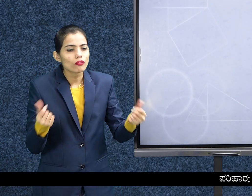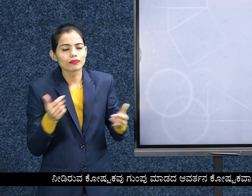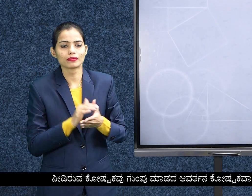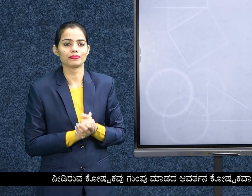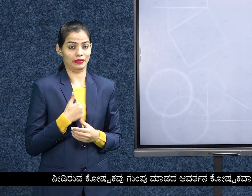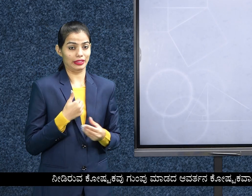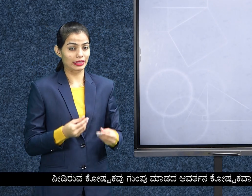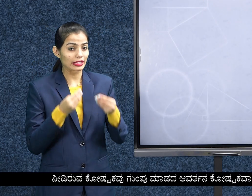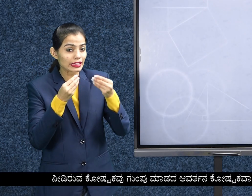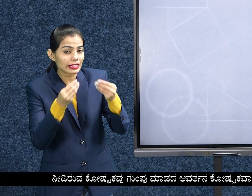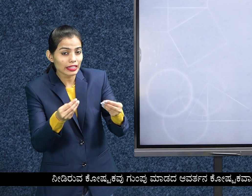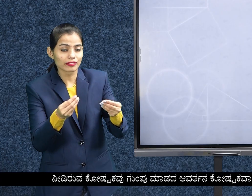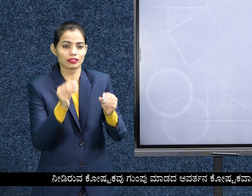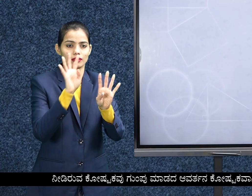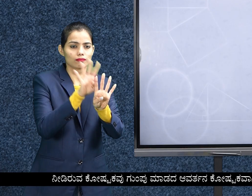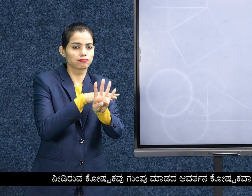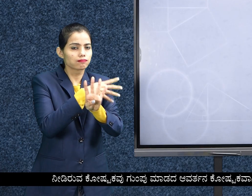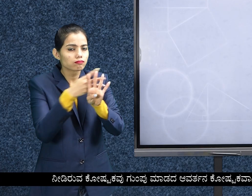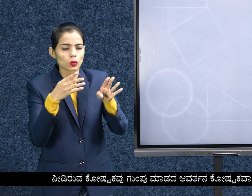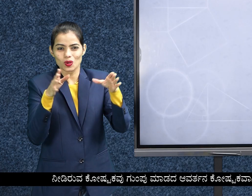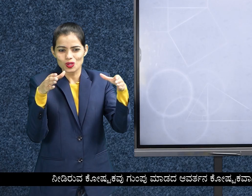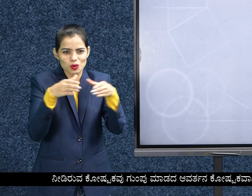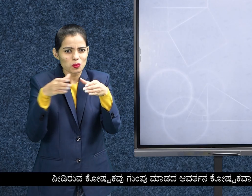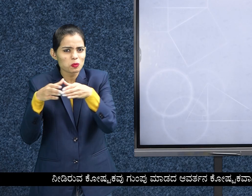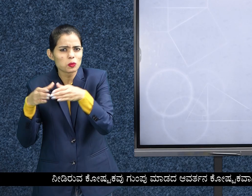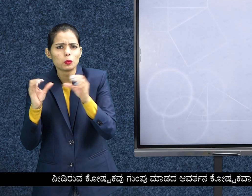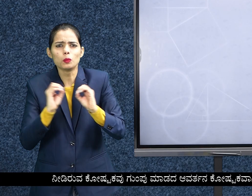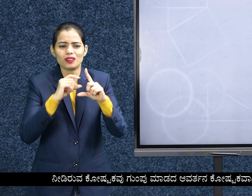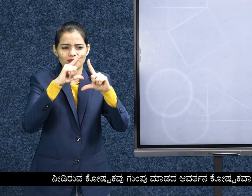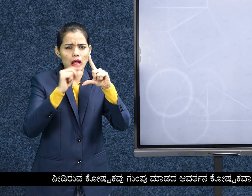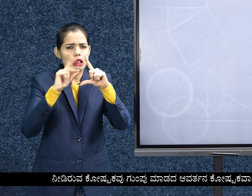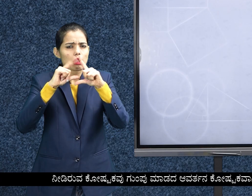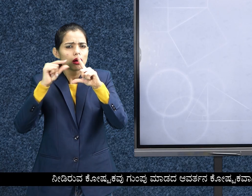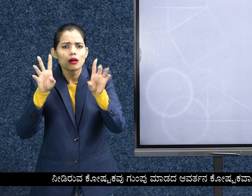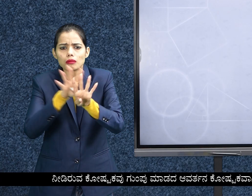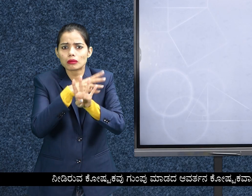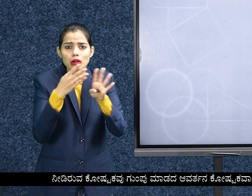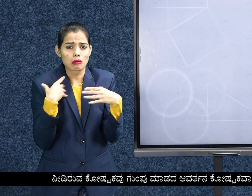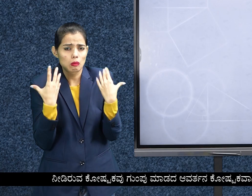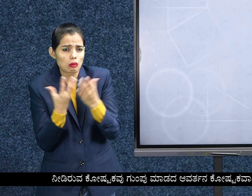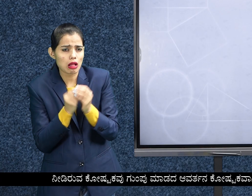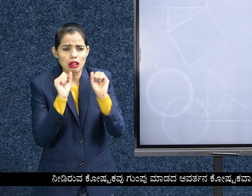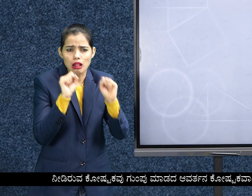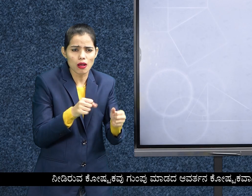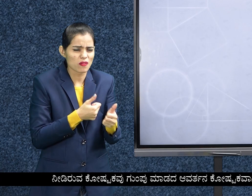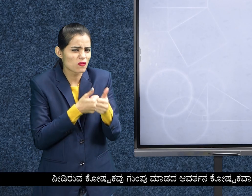ಪರಿಹಾರ: ನೀಡಿರುವ ಕೋಷ್ಟಕವು ಗುಂಪು ಮಾಡದ ಆವರ್ತನ ಕೋಷ್ಟಕವಾಗಿದೆ. ನಾವು ಹಿಂದಿನ ವಿಧಾನವನ್ನ ಅನುಸರಿಸಬಹುದು.